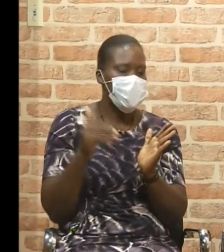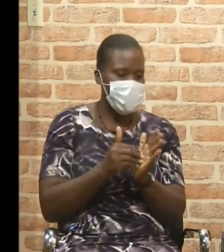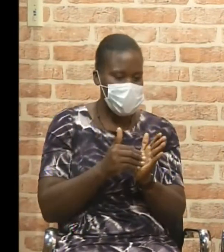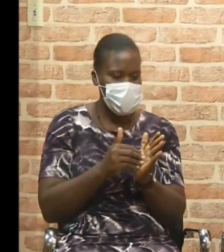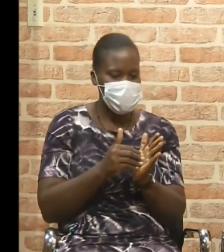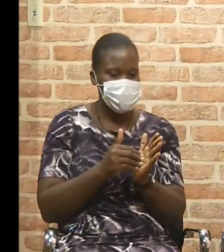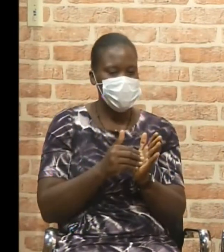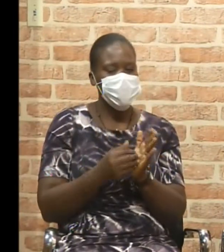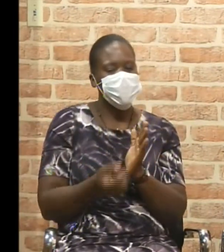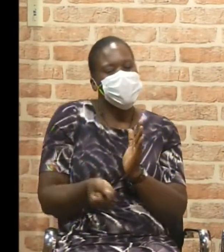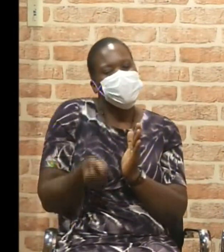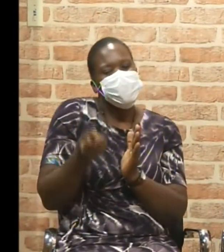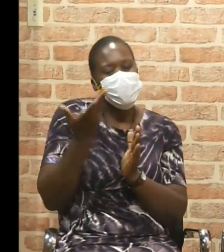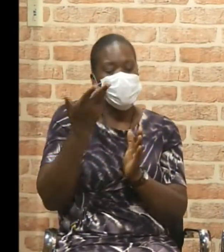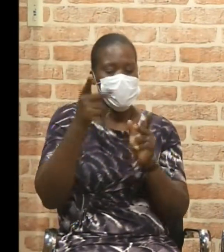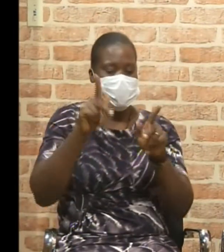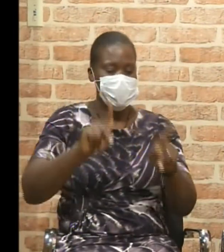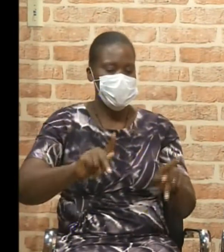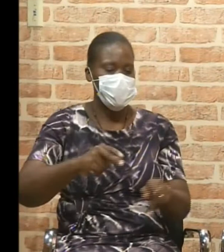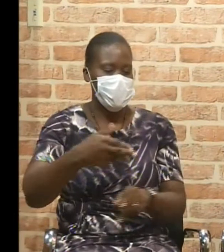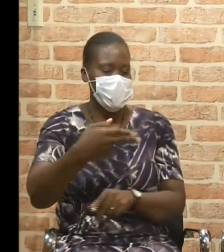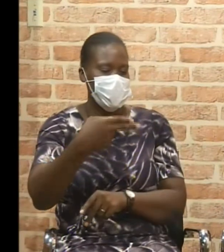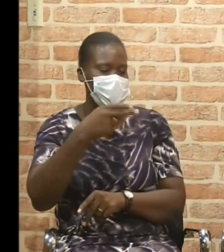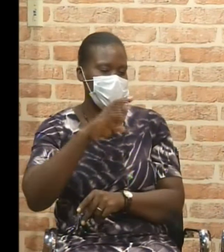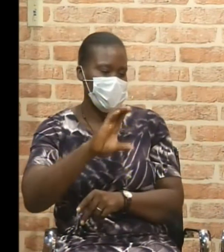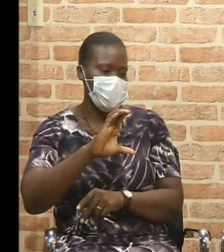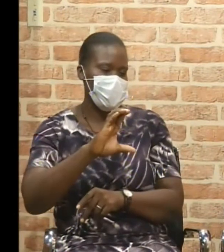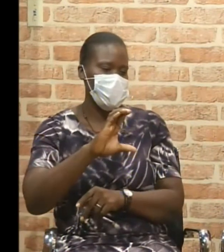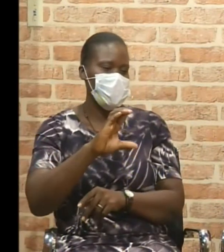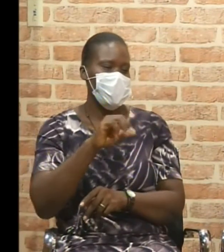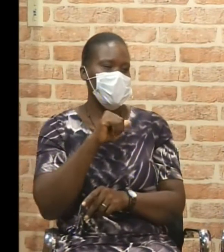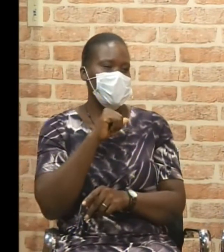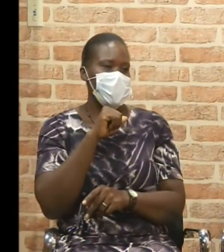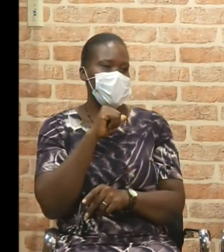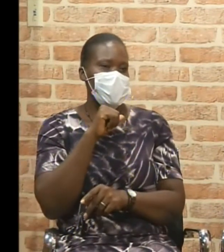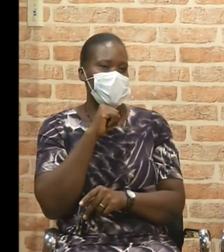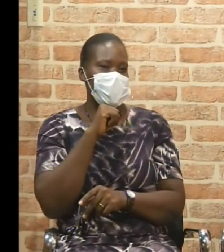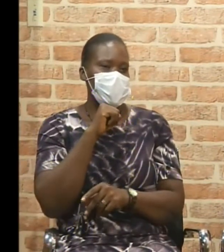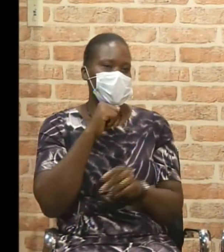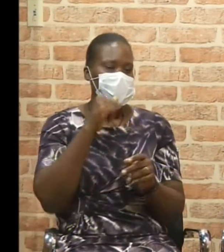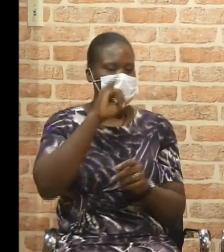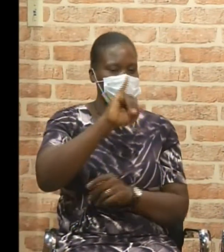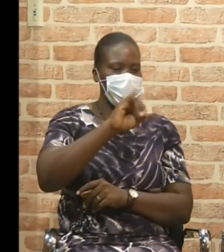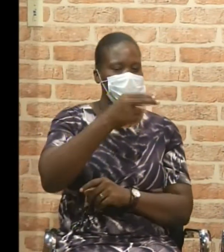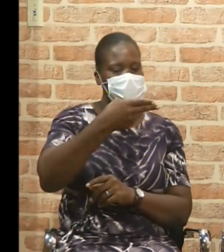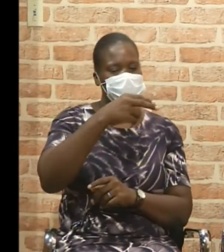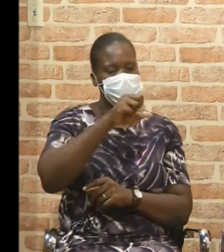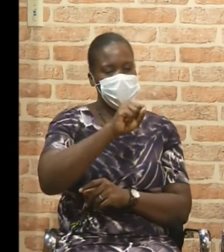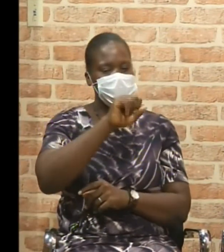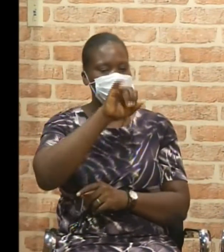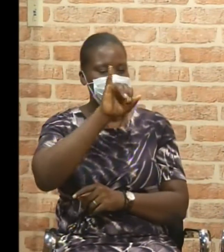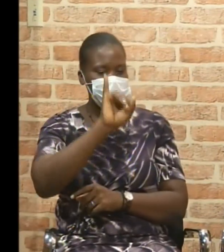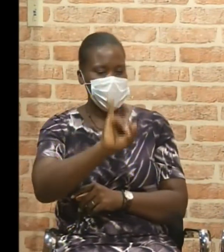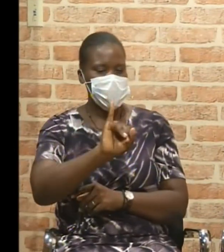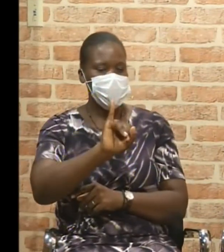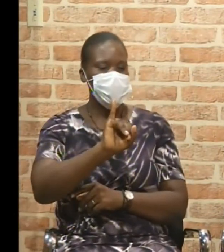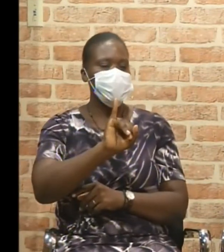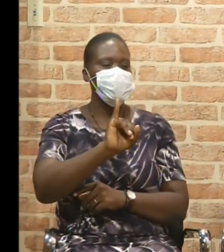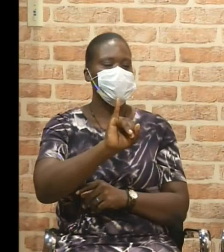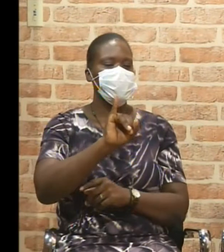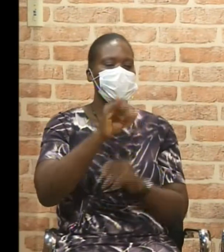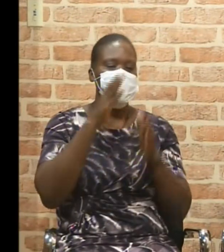Maintenant, le chiffre, c'est toujours encore des chiffres qui ne sont pas confirmés par IHSI. Et c'est un point focus pour que